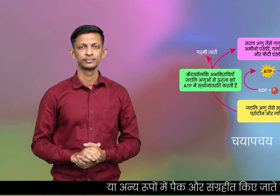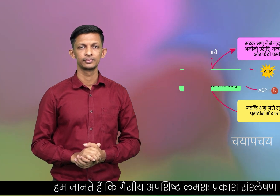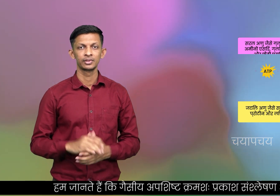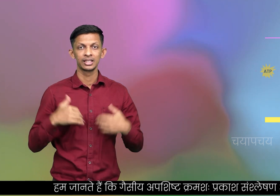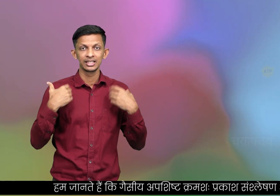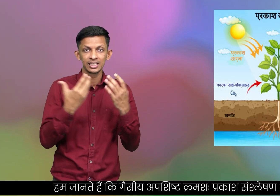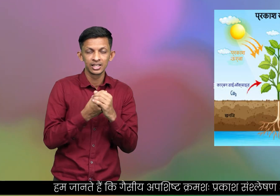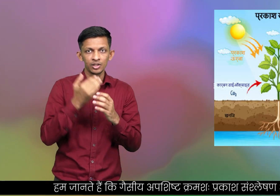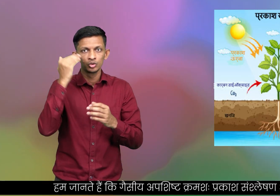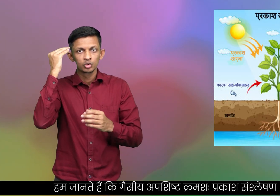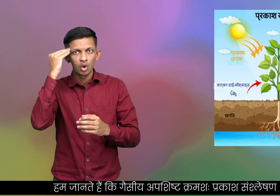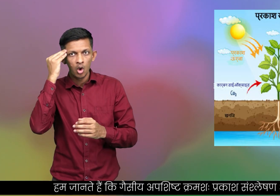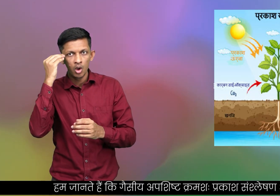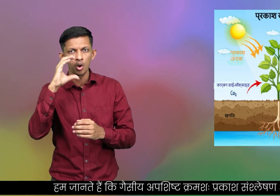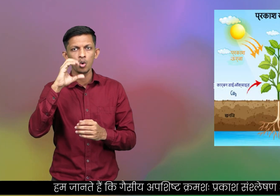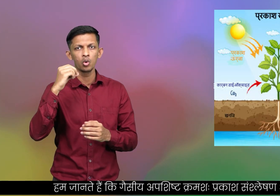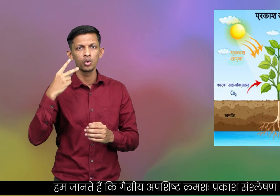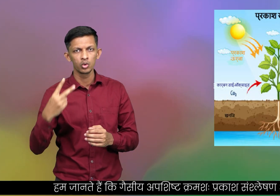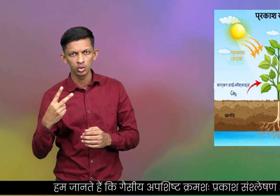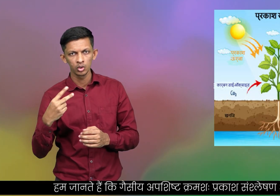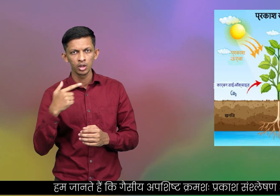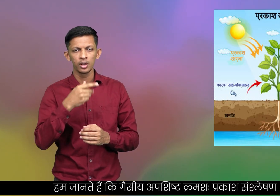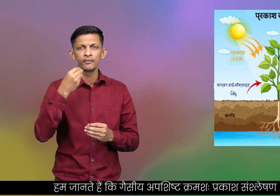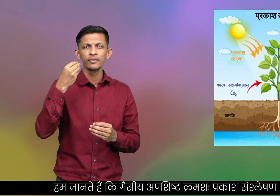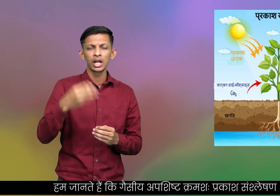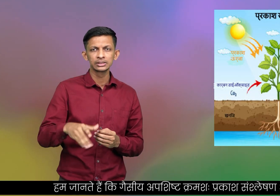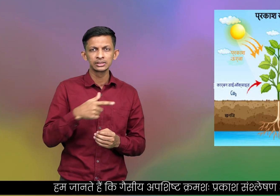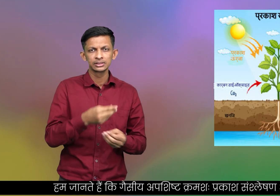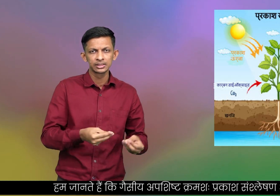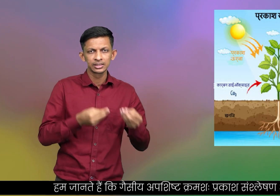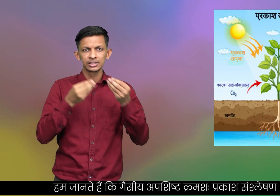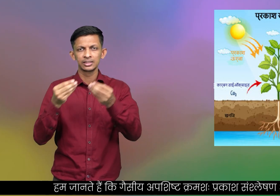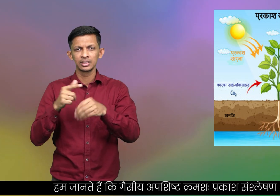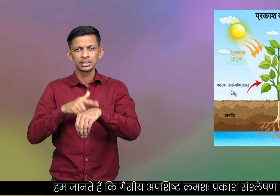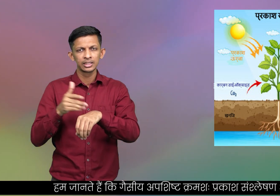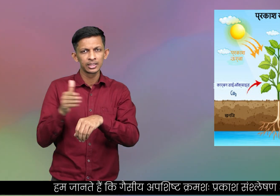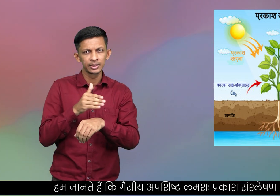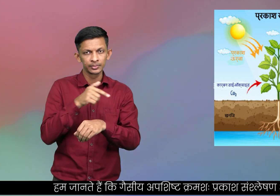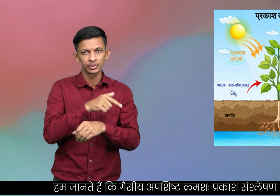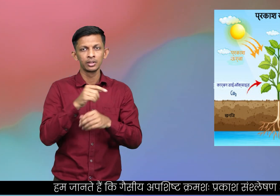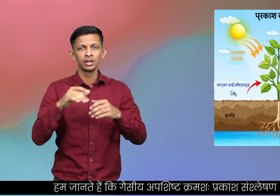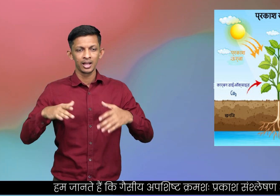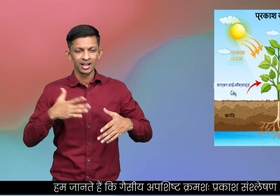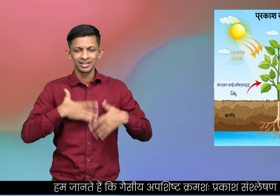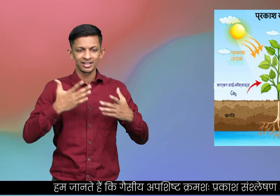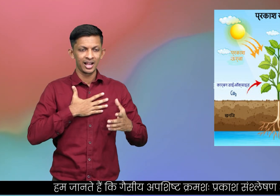हम जानते हैं कि गैसीय अपशिष्ट क्रमशः प्रकाश संश्लेषण